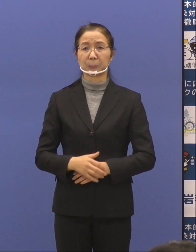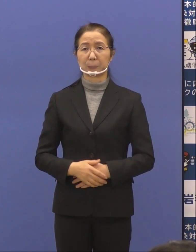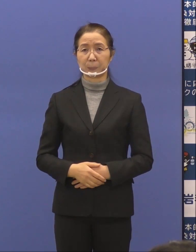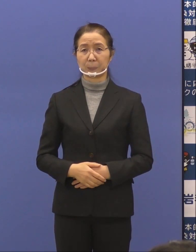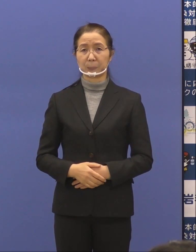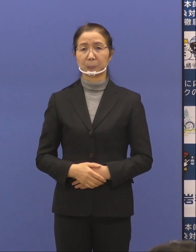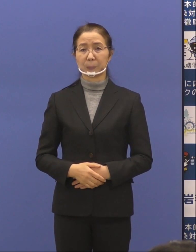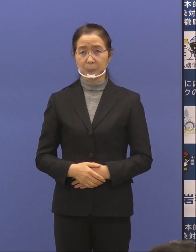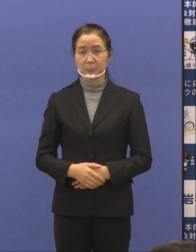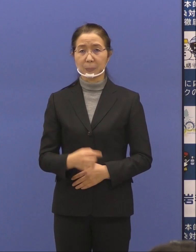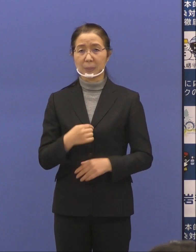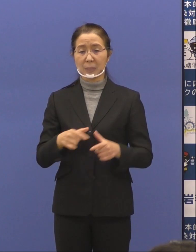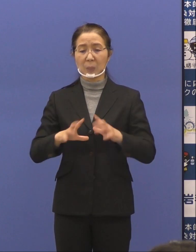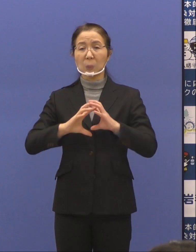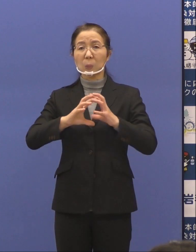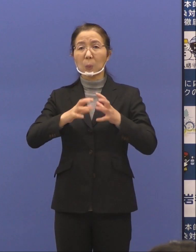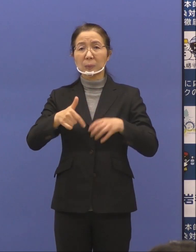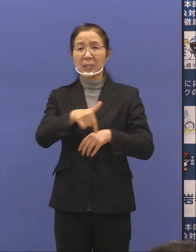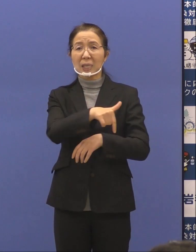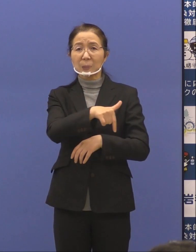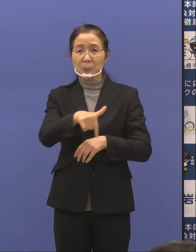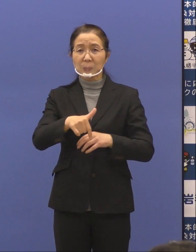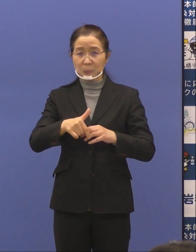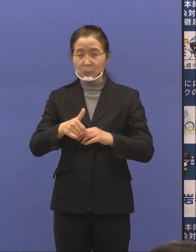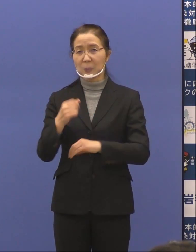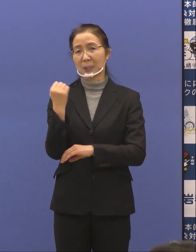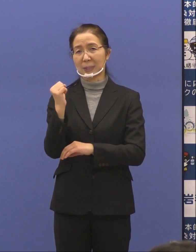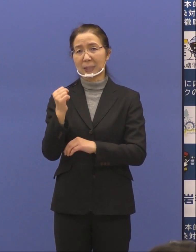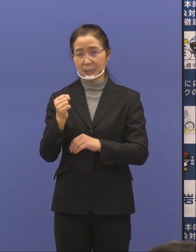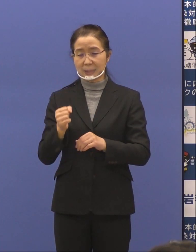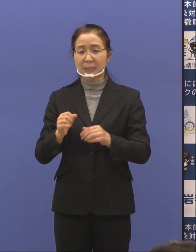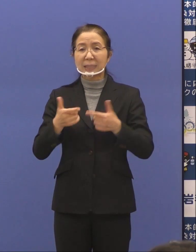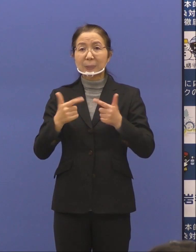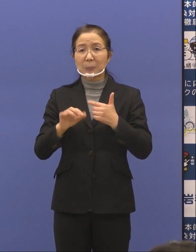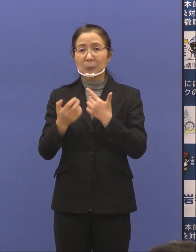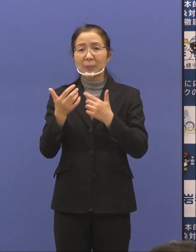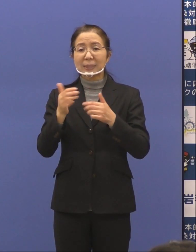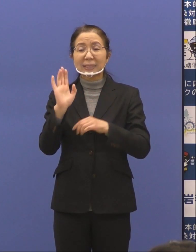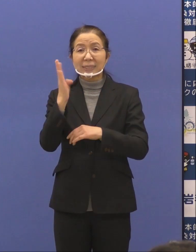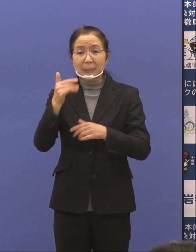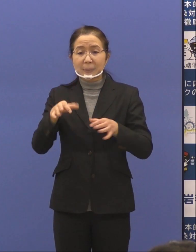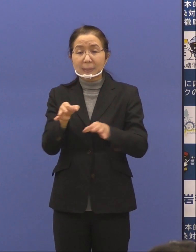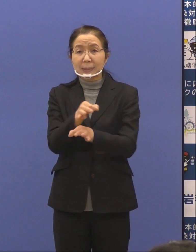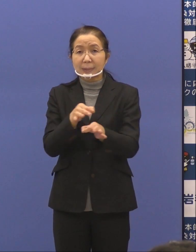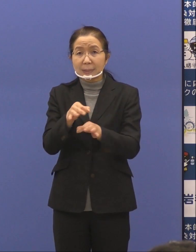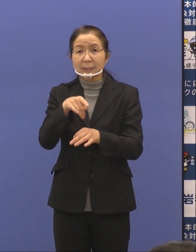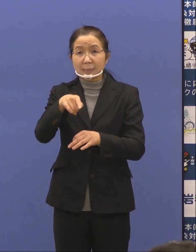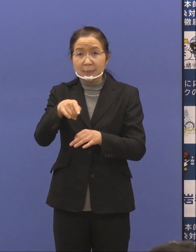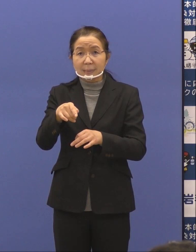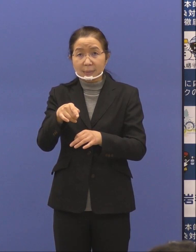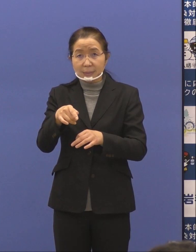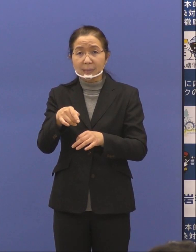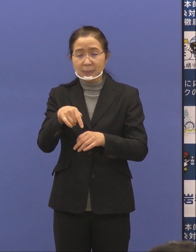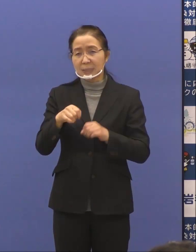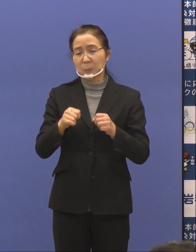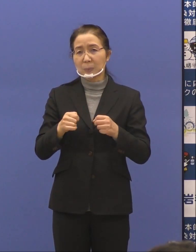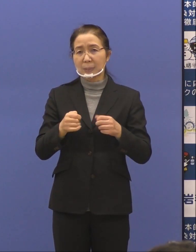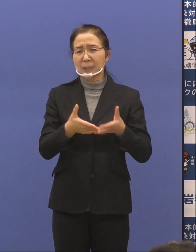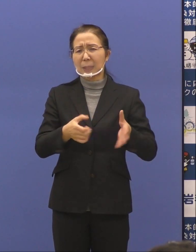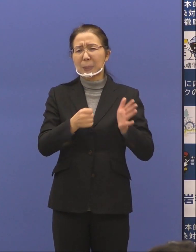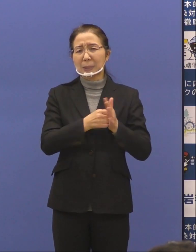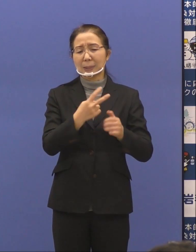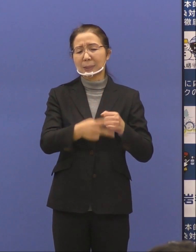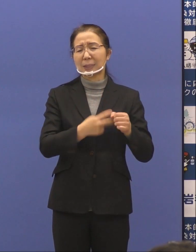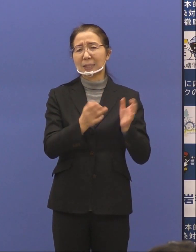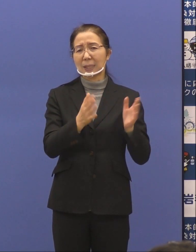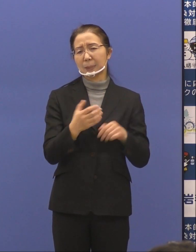岩手日報社の国際部の加藤と申します。普段は経済記者クラブに所属しております。2年半釜石支局で勤